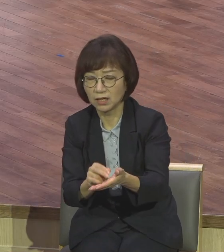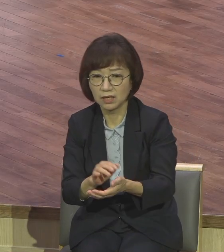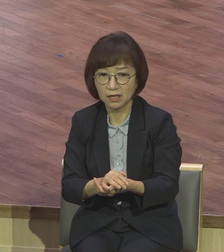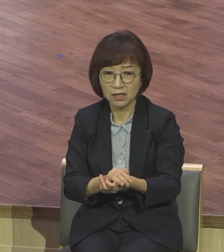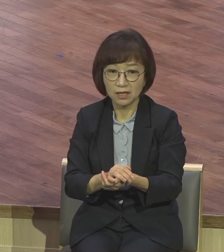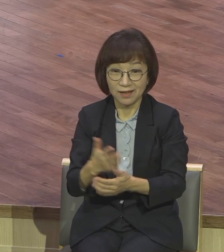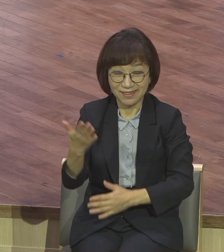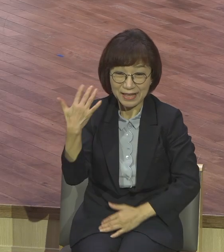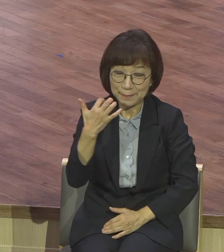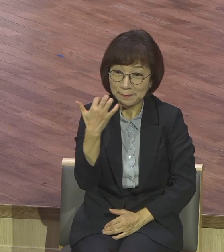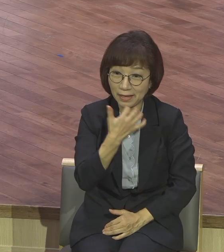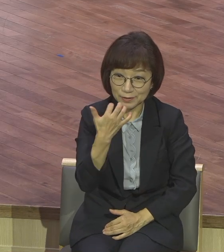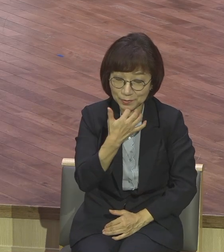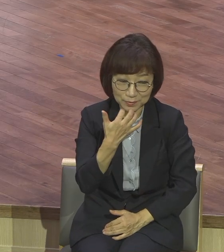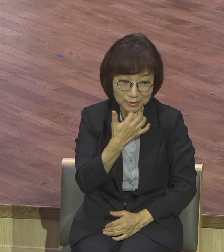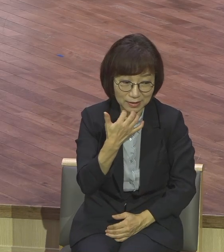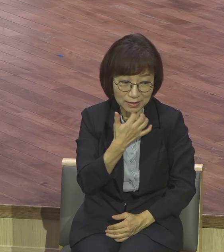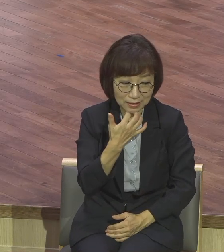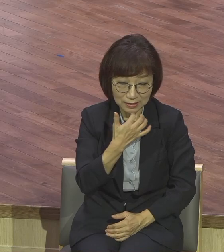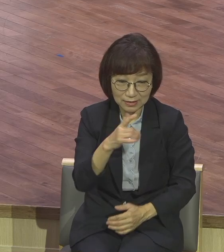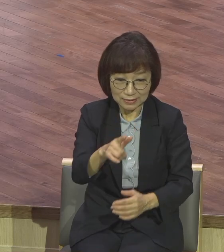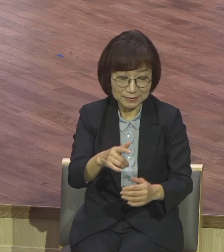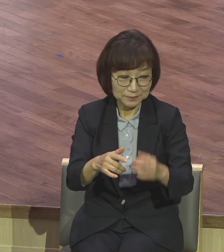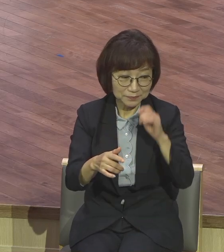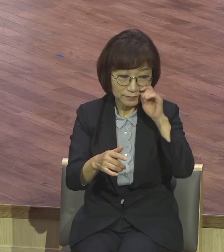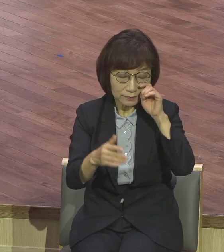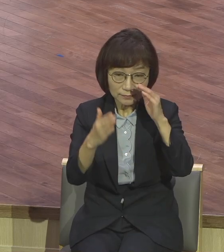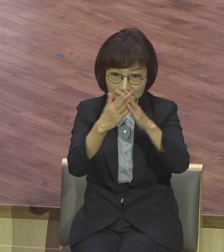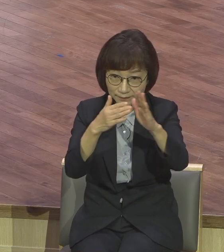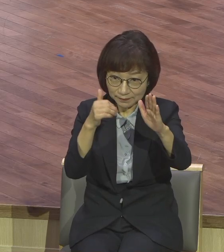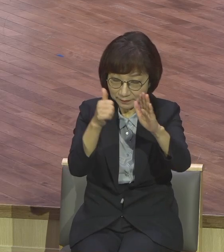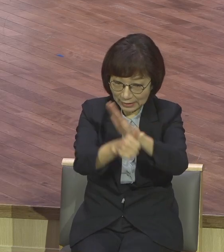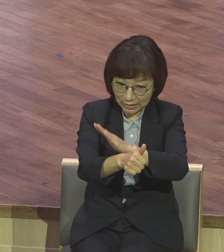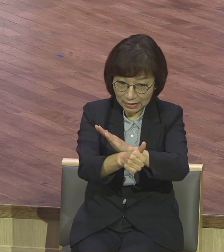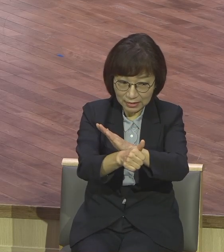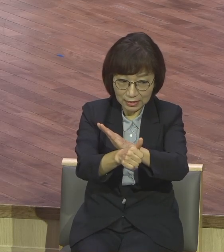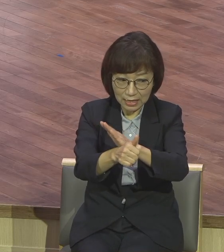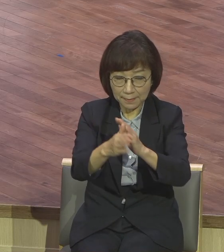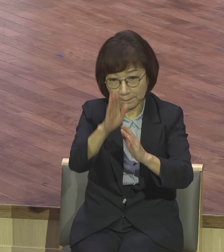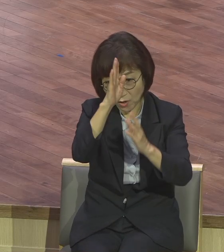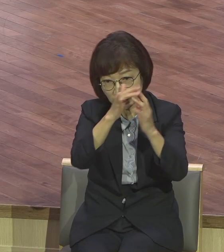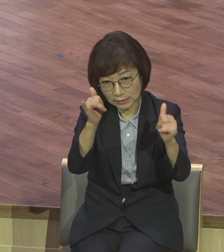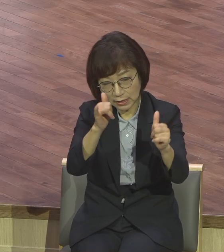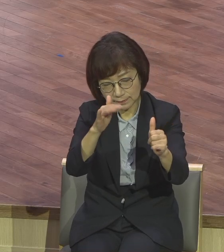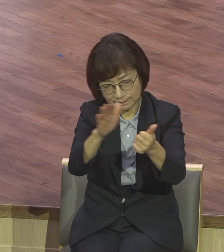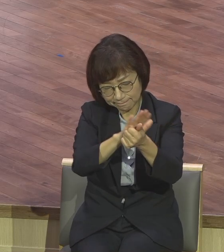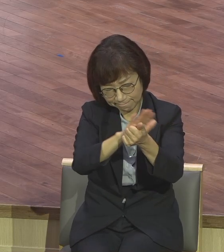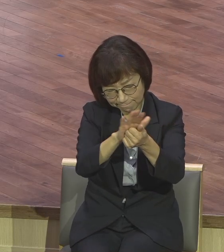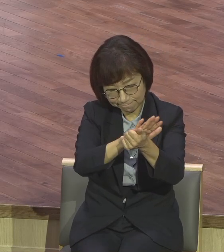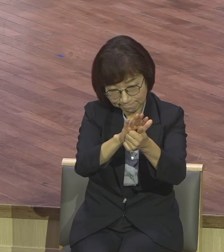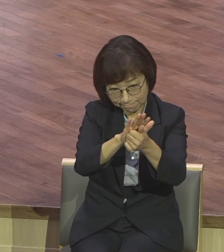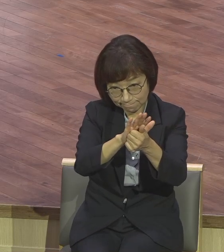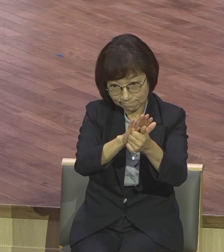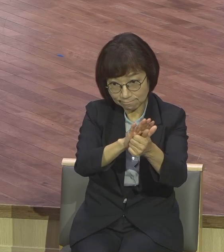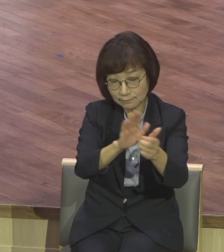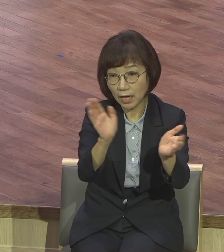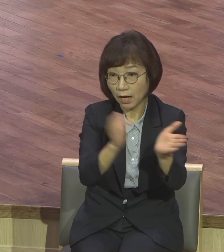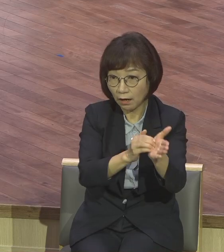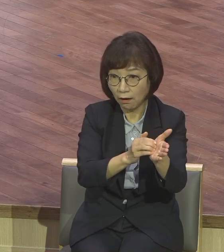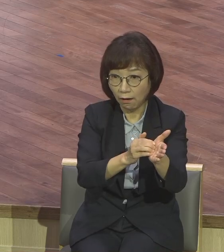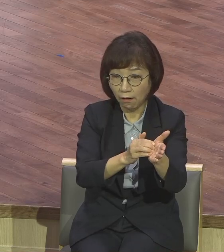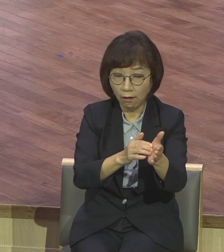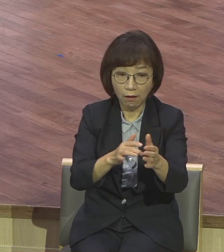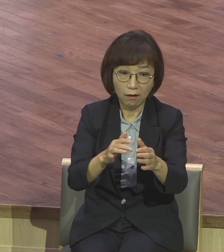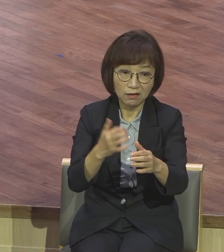들어가서 그들에게 세례주고 그 가족을 다 구원시켜 놨는데 예루살렘 공에 잡혀